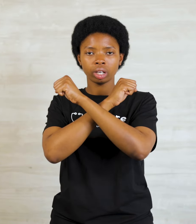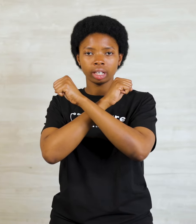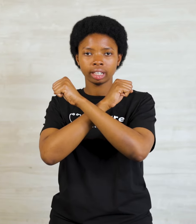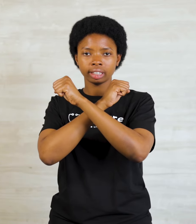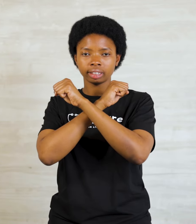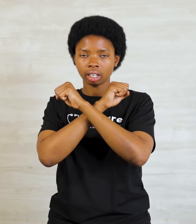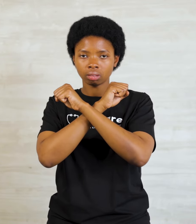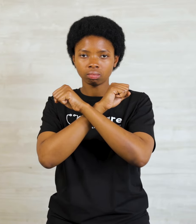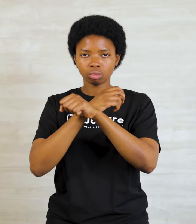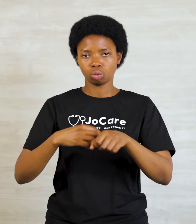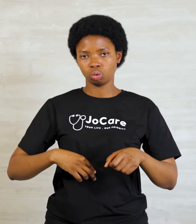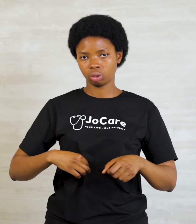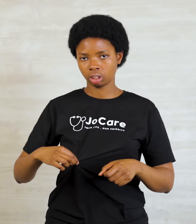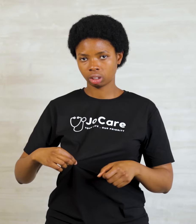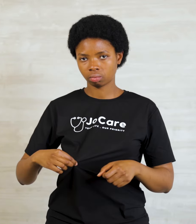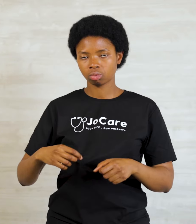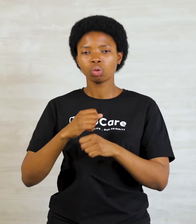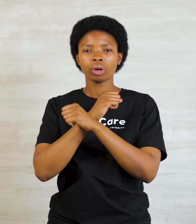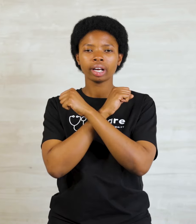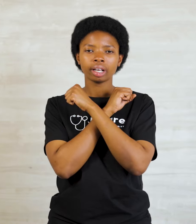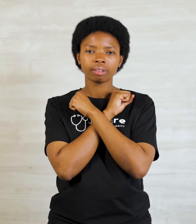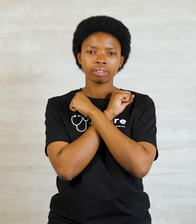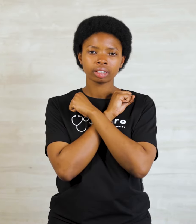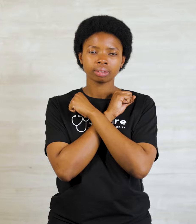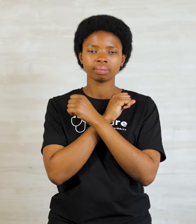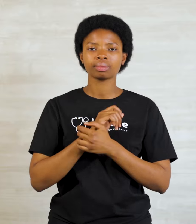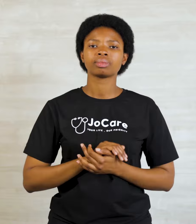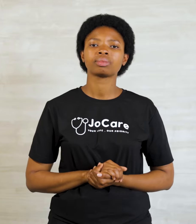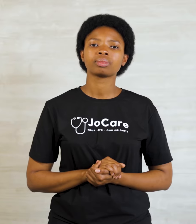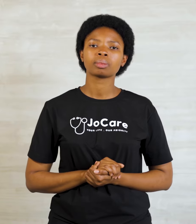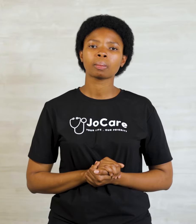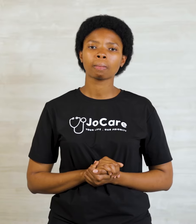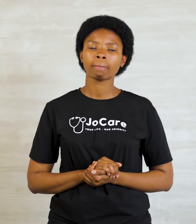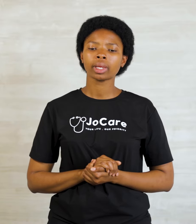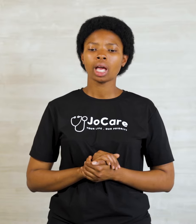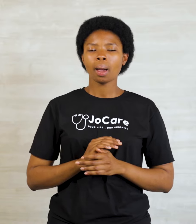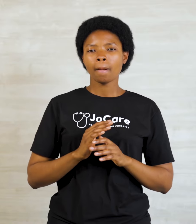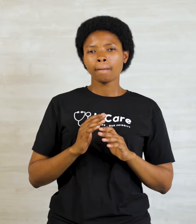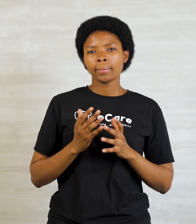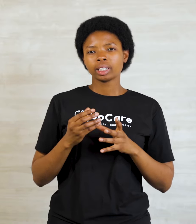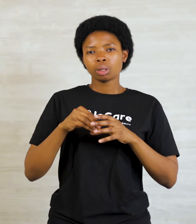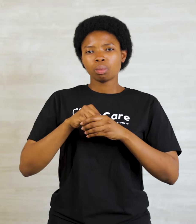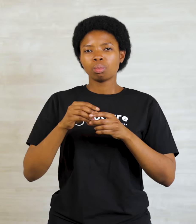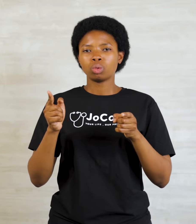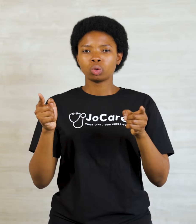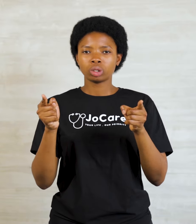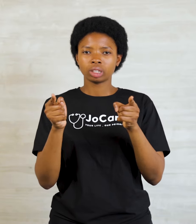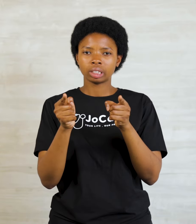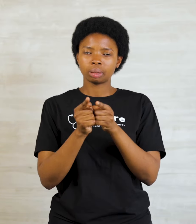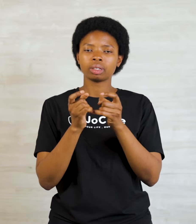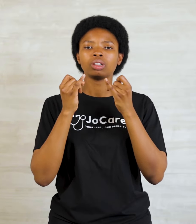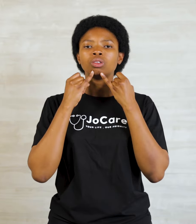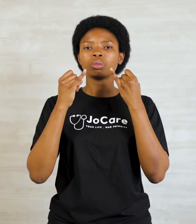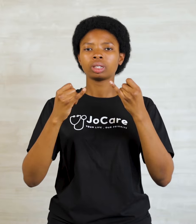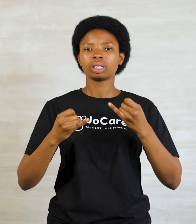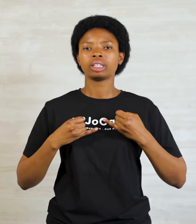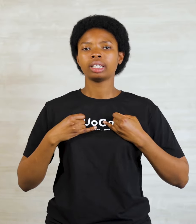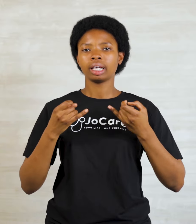ni ukwirinda kwijyamo ni ukwifata candide mu nshamake tubwira ibintu bitatu umuntu wese wadukurikiye